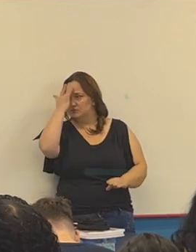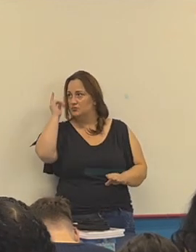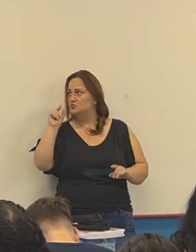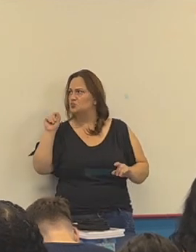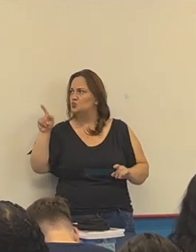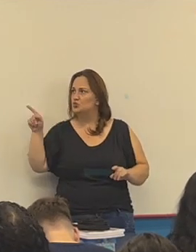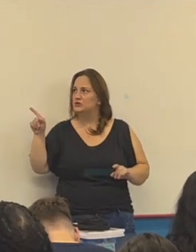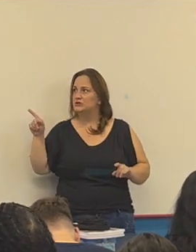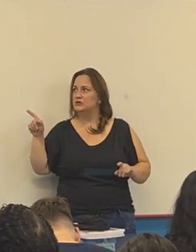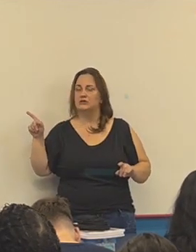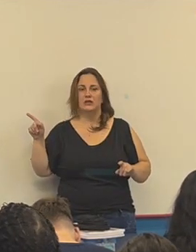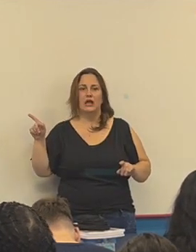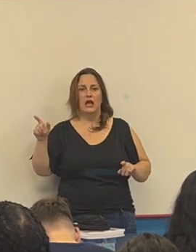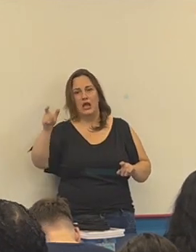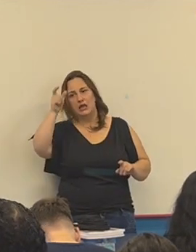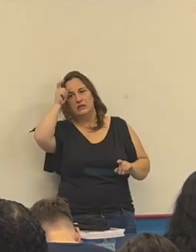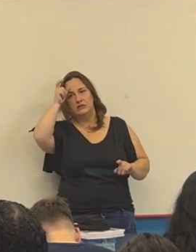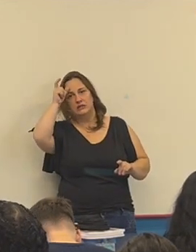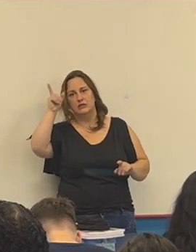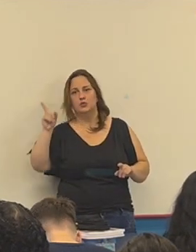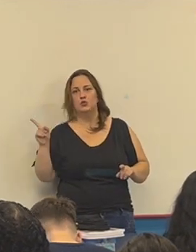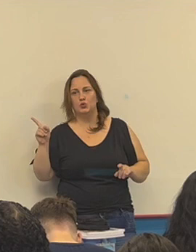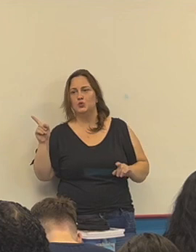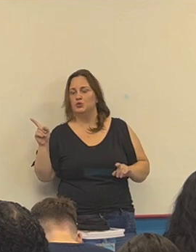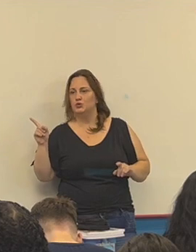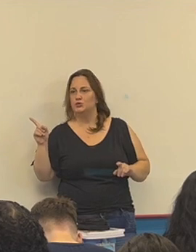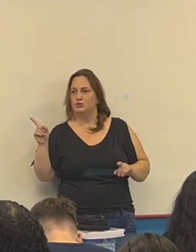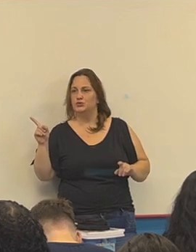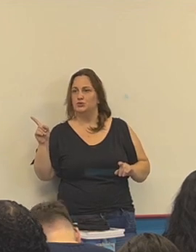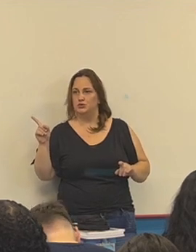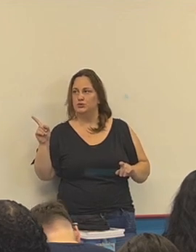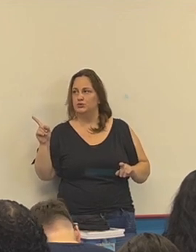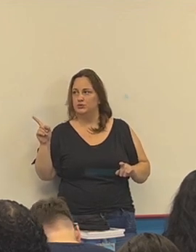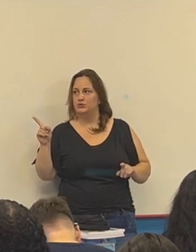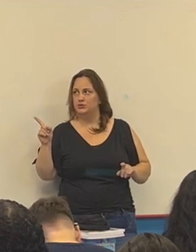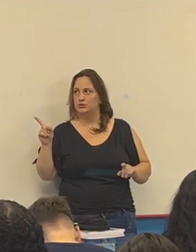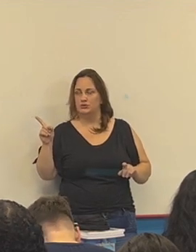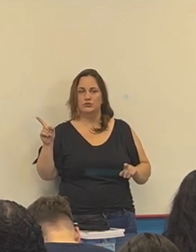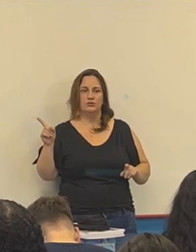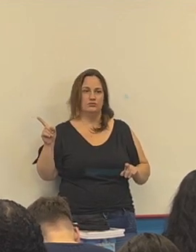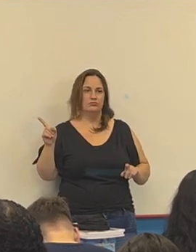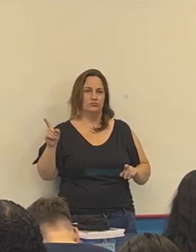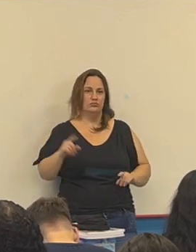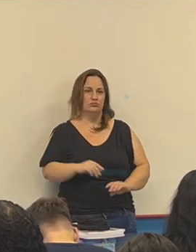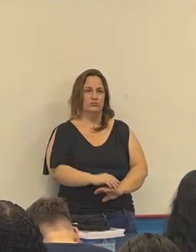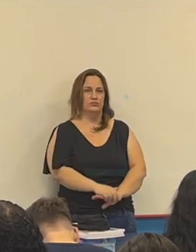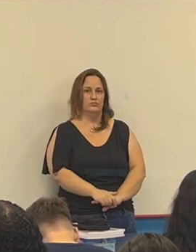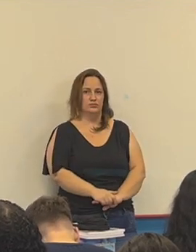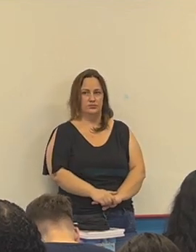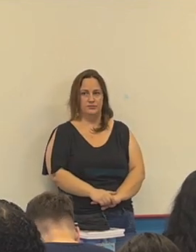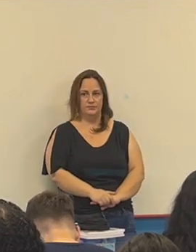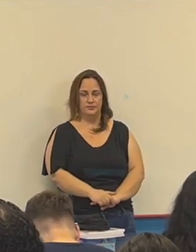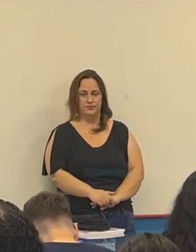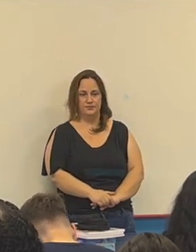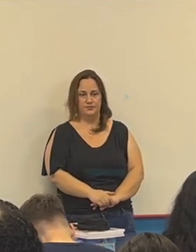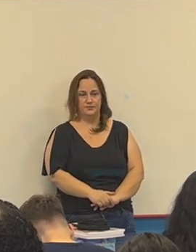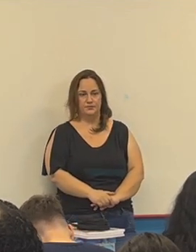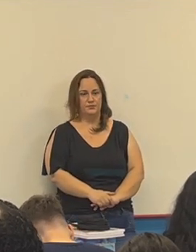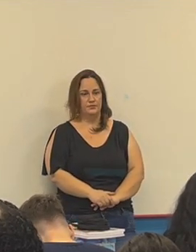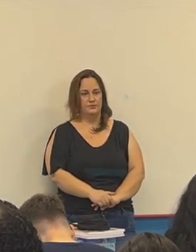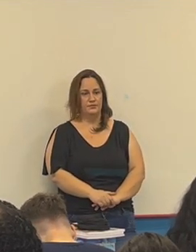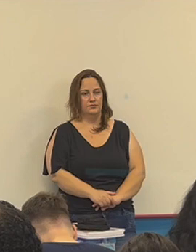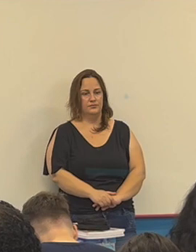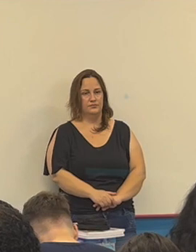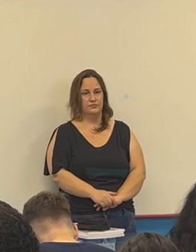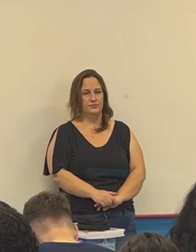Quem são esses demônios que, através das narrativas anteriores, das narrativas, hoje em